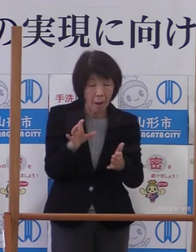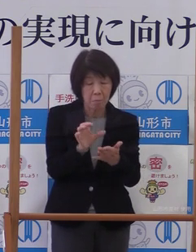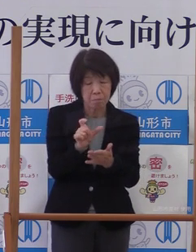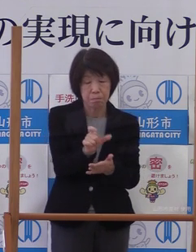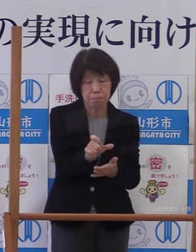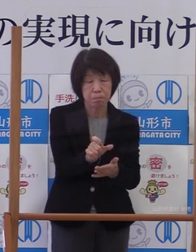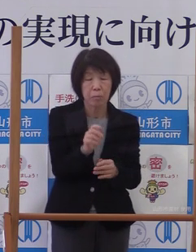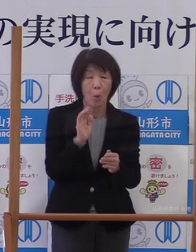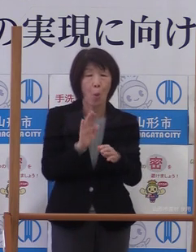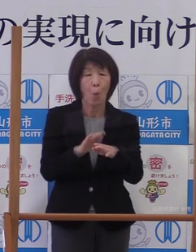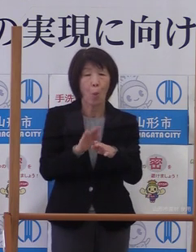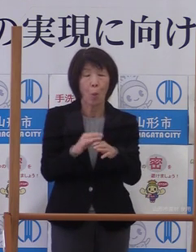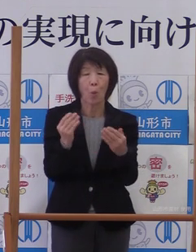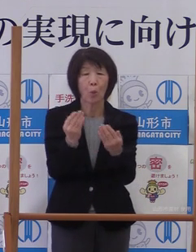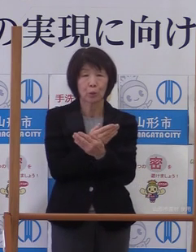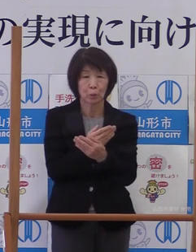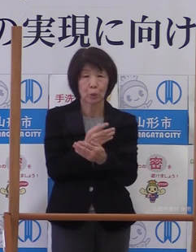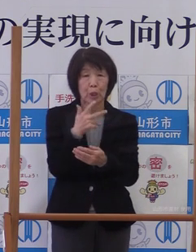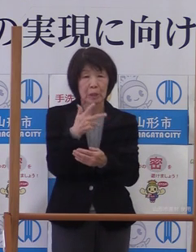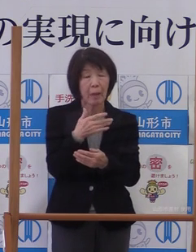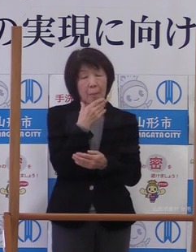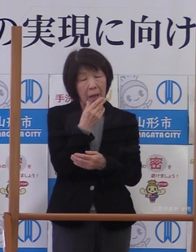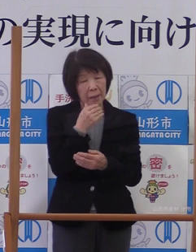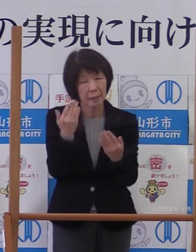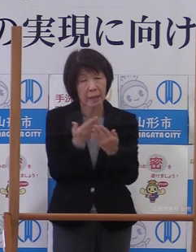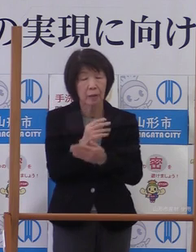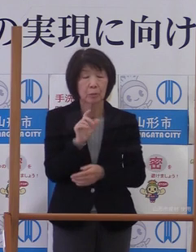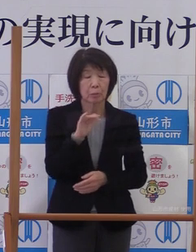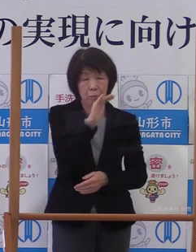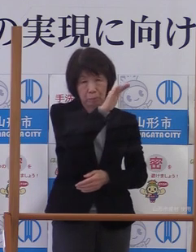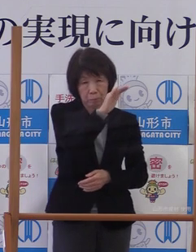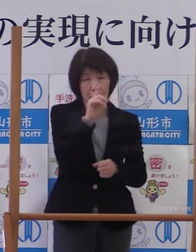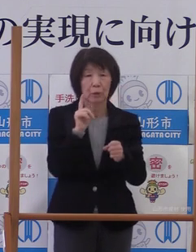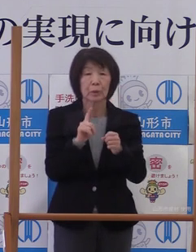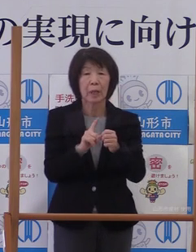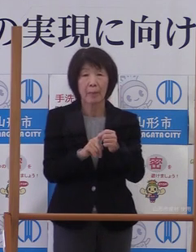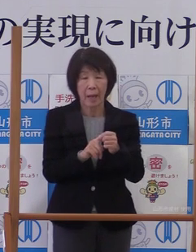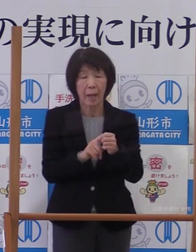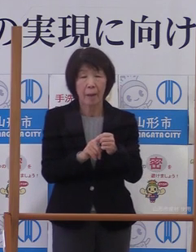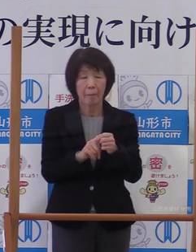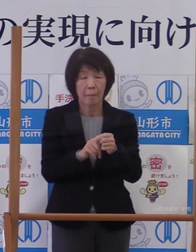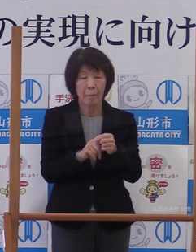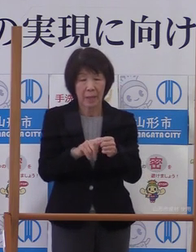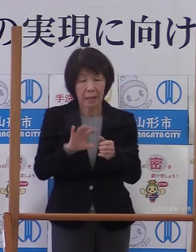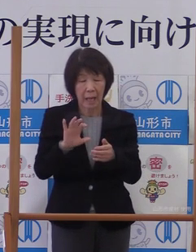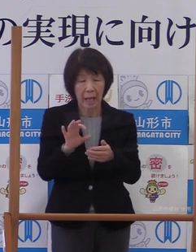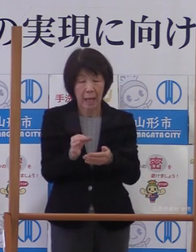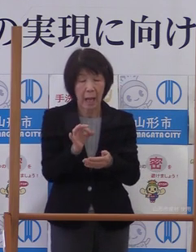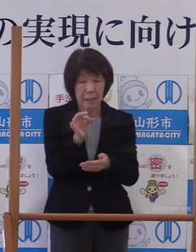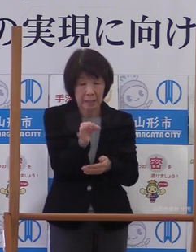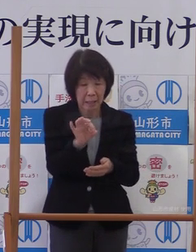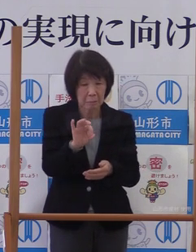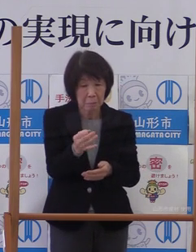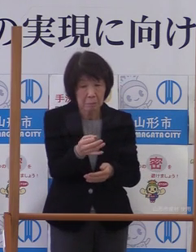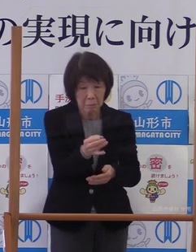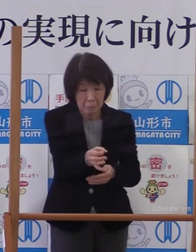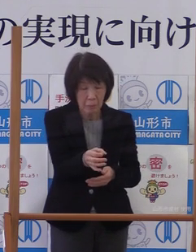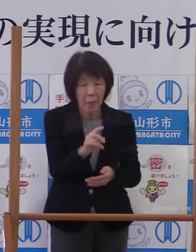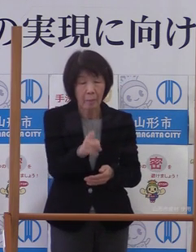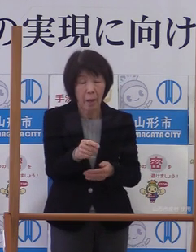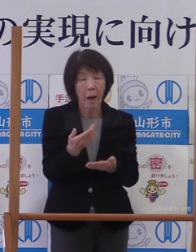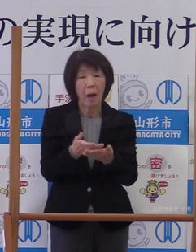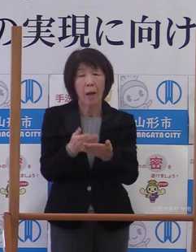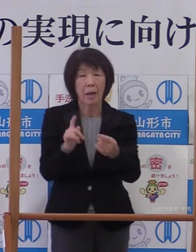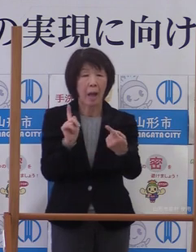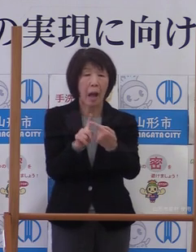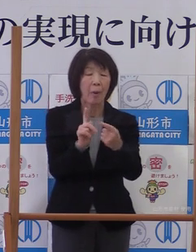済手段の多様化による市民の利便性の向上を図るとともに、納税者のニーズを捉え、市税のスマートフ